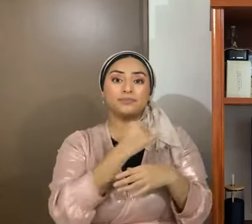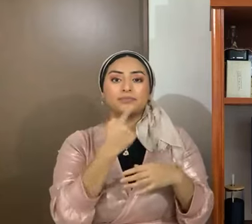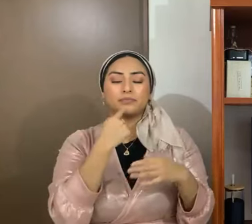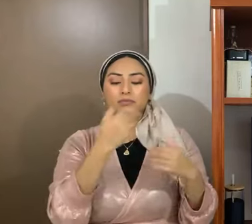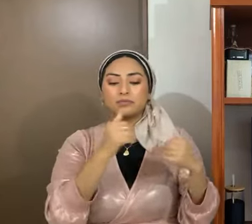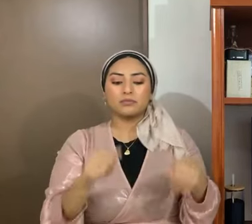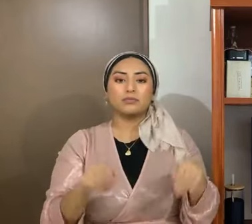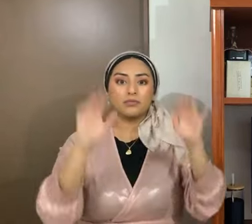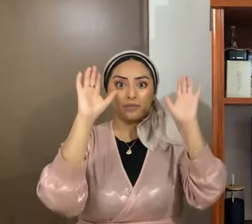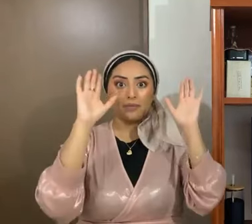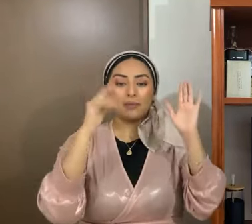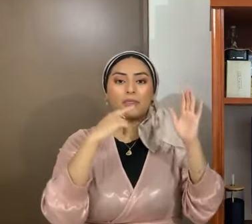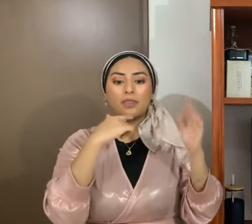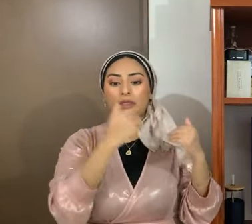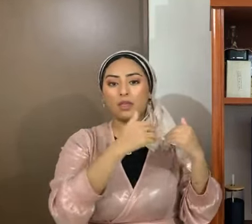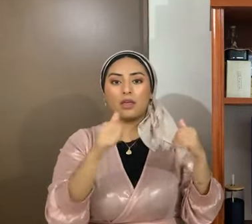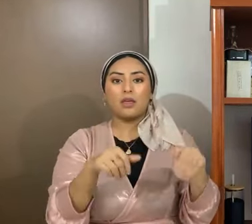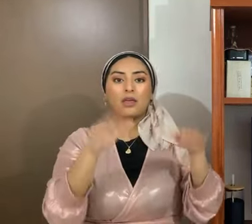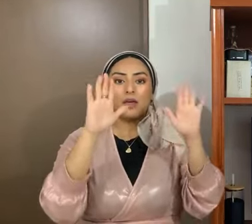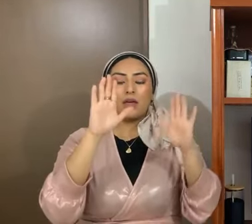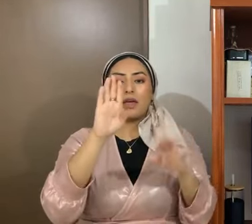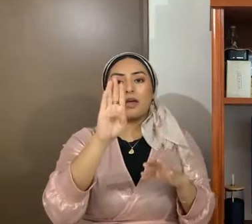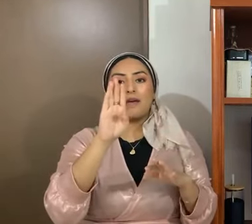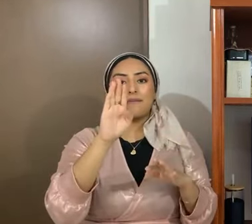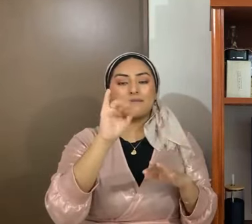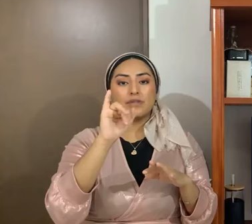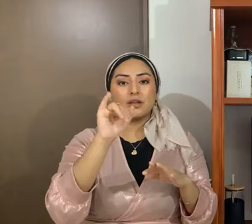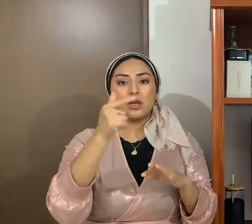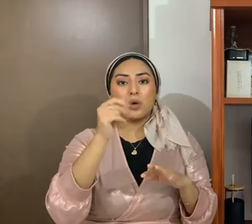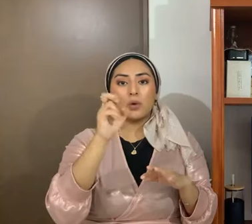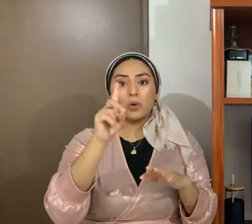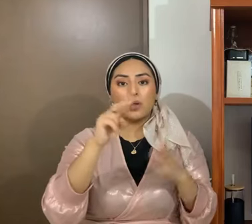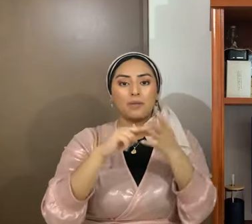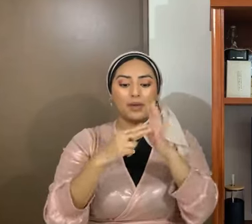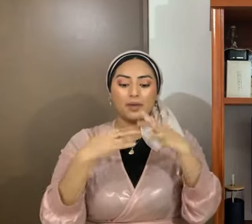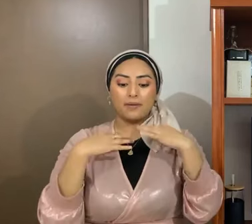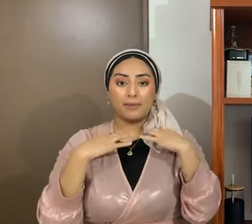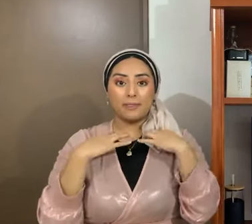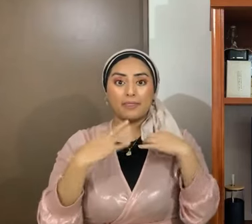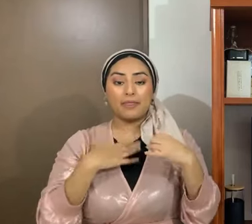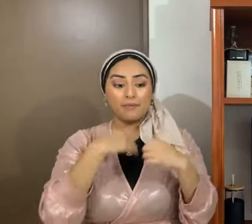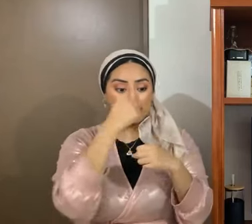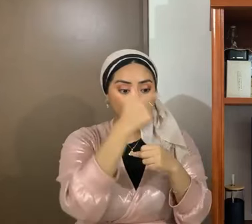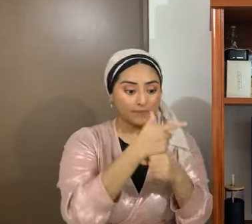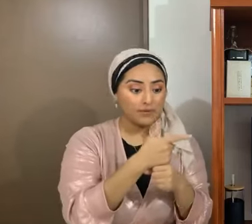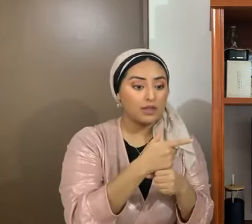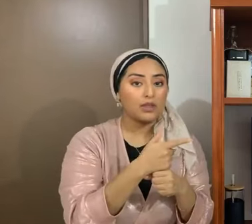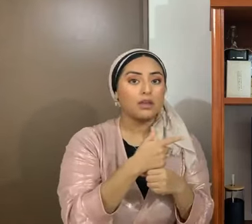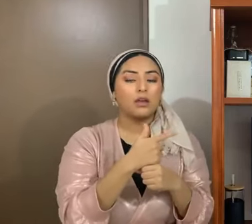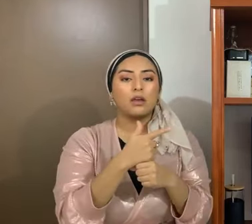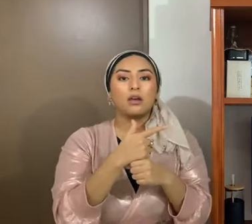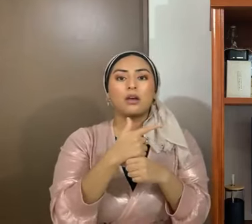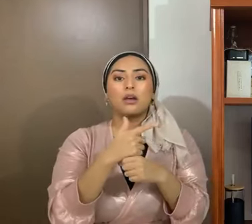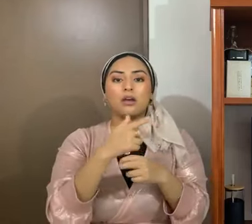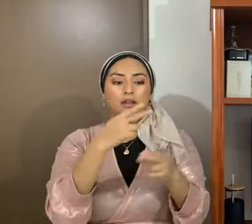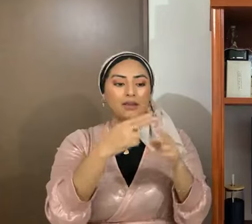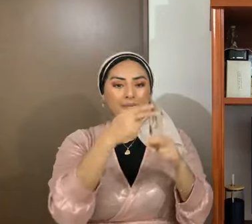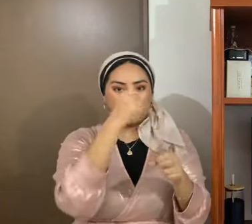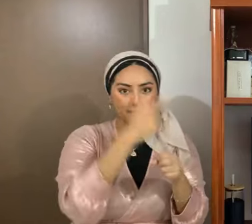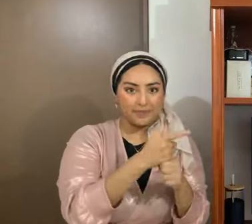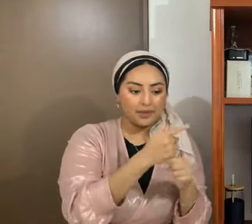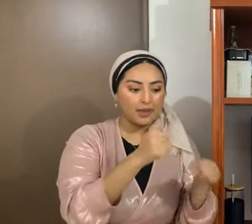una oración, Lehazdik bigud, queda apartada esta vestimenta de miaj y el nombre de la,